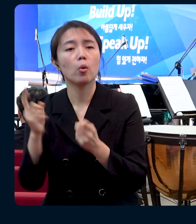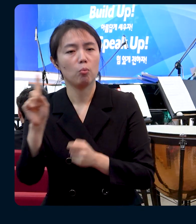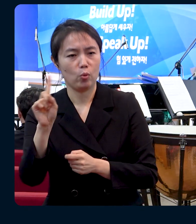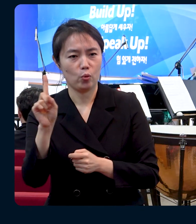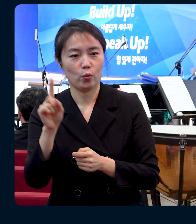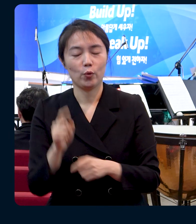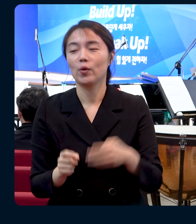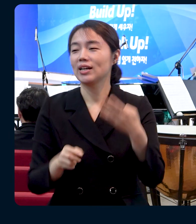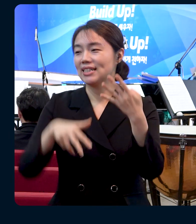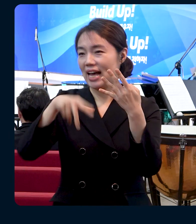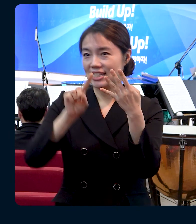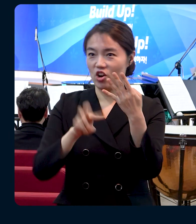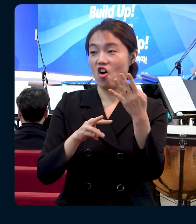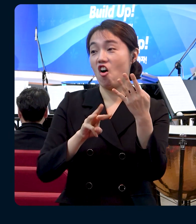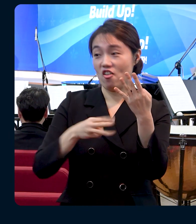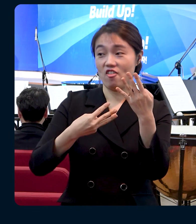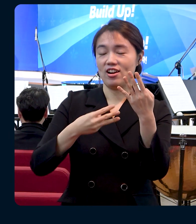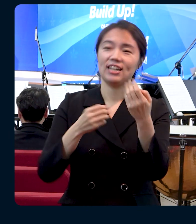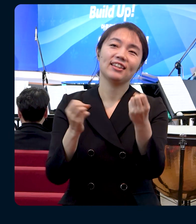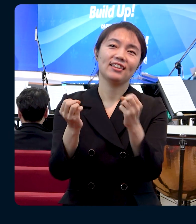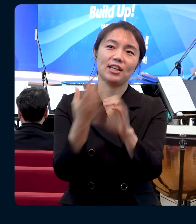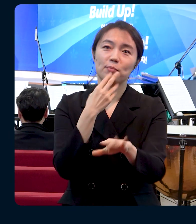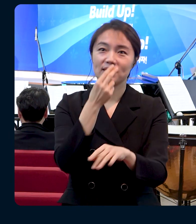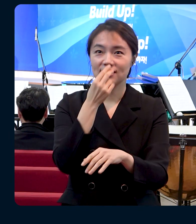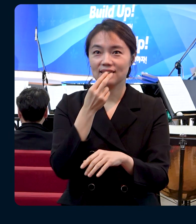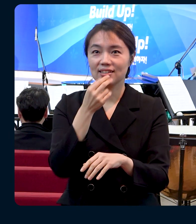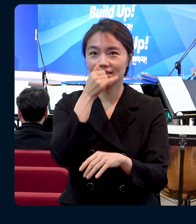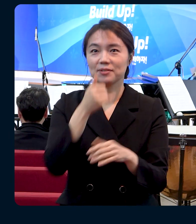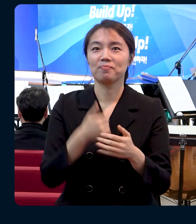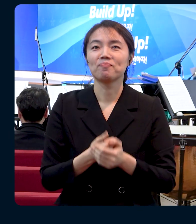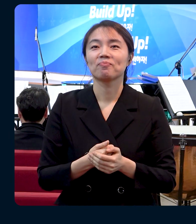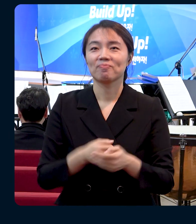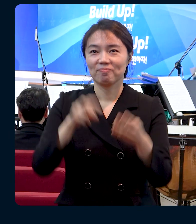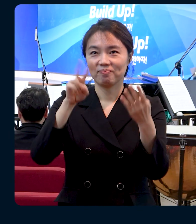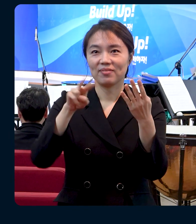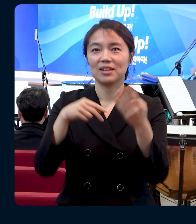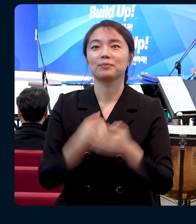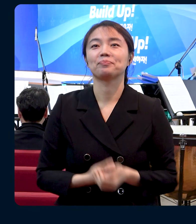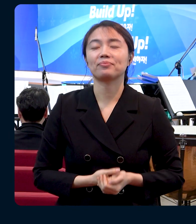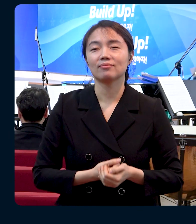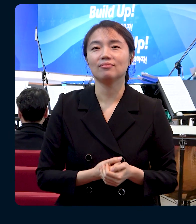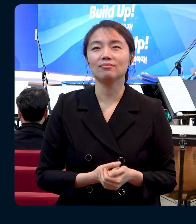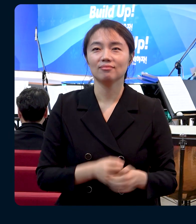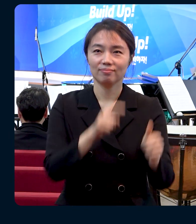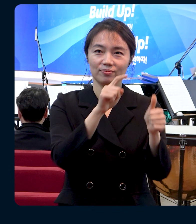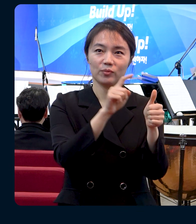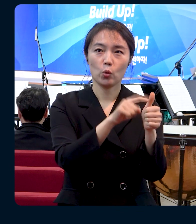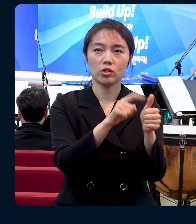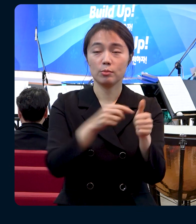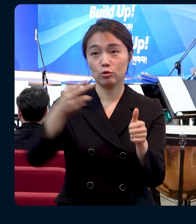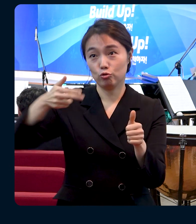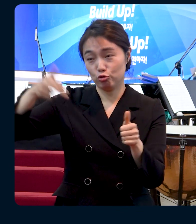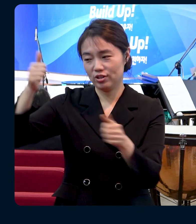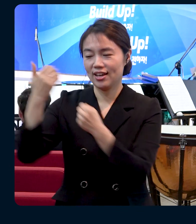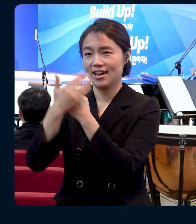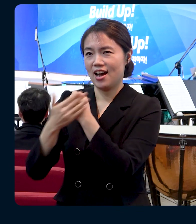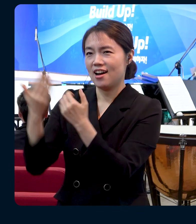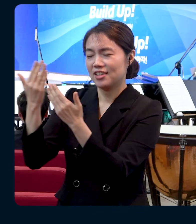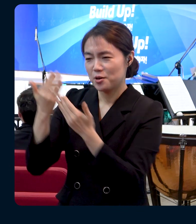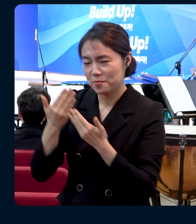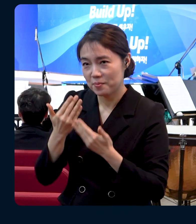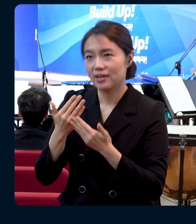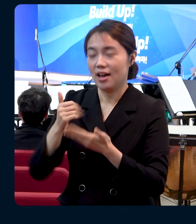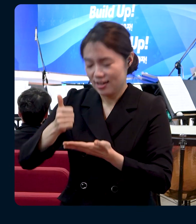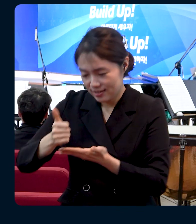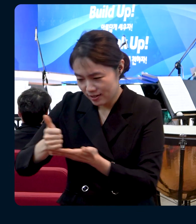답이 4절에 나와 있습니다. 4절 말씀 같이 읽겠습니다. 4절 함께 읽습니다. 요셉이